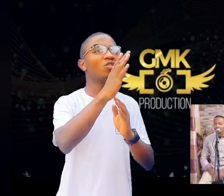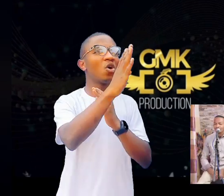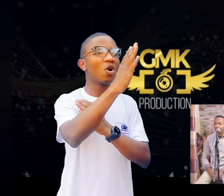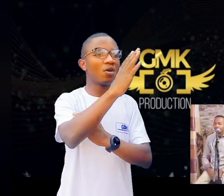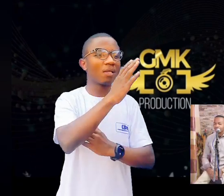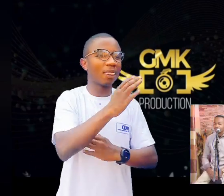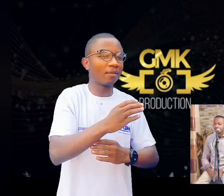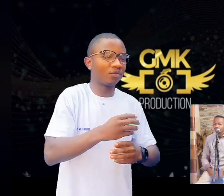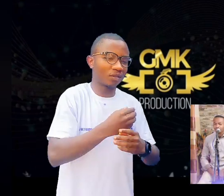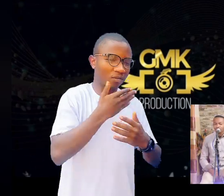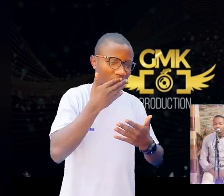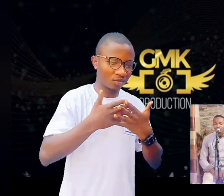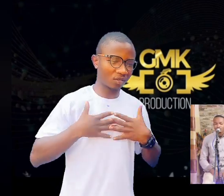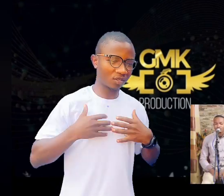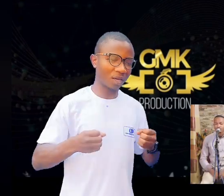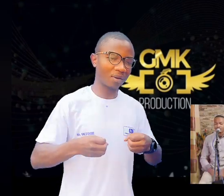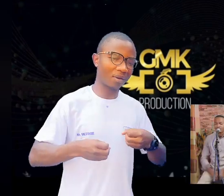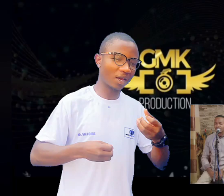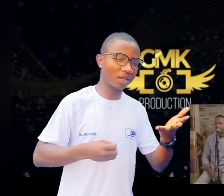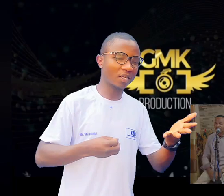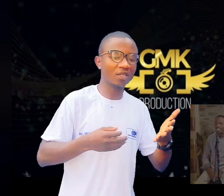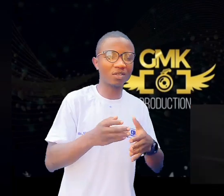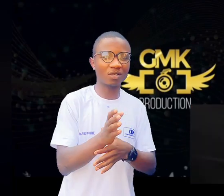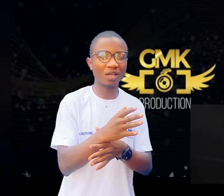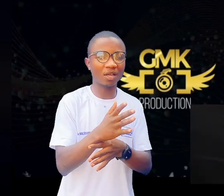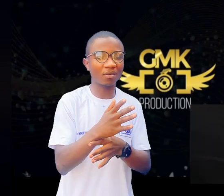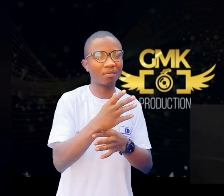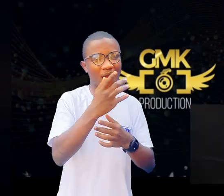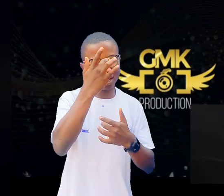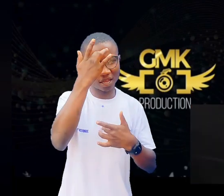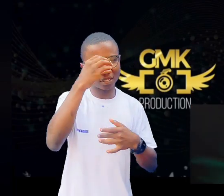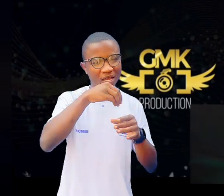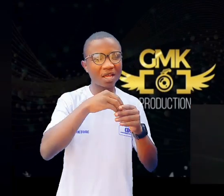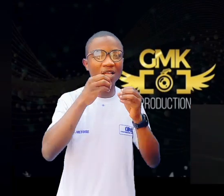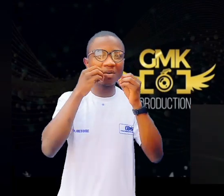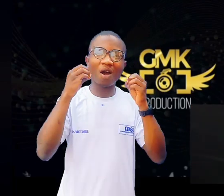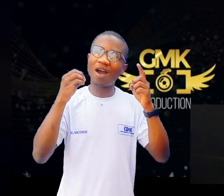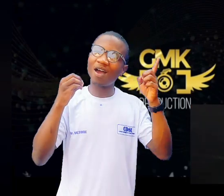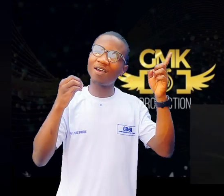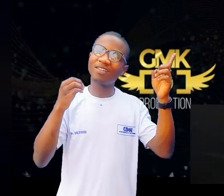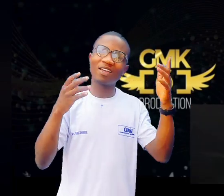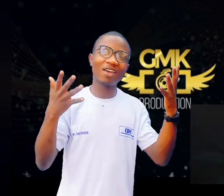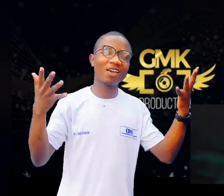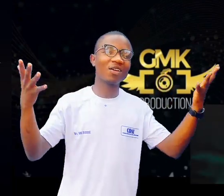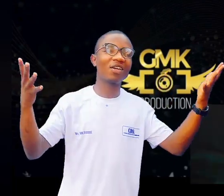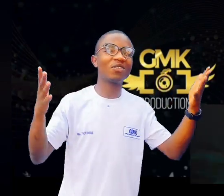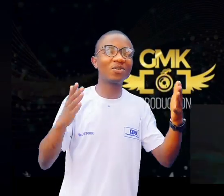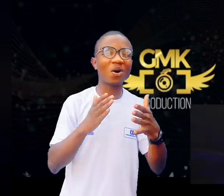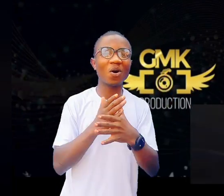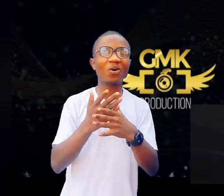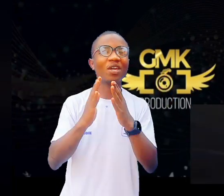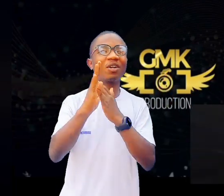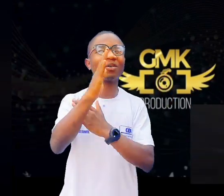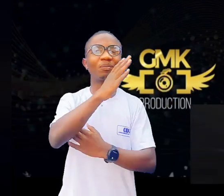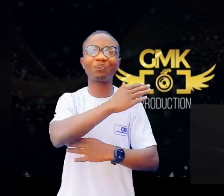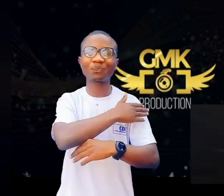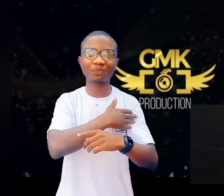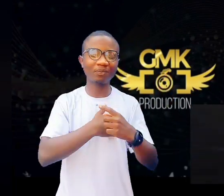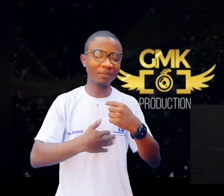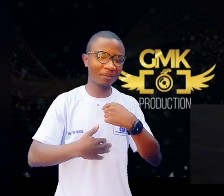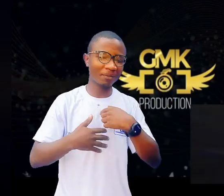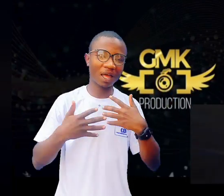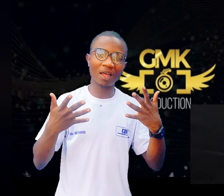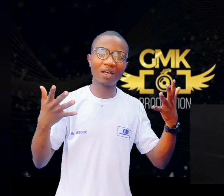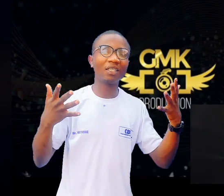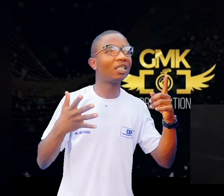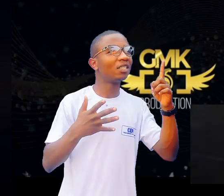le poisson dans la mer quand il est malade, il prendra soin de moi. Et il n'avait